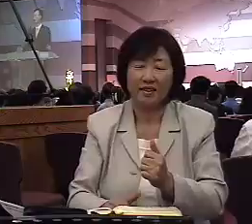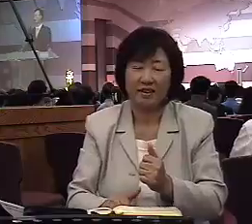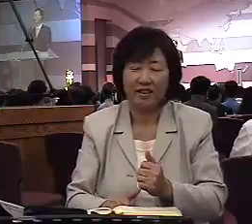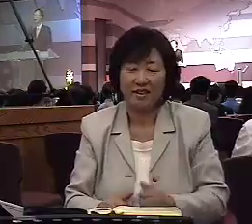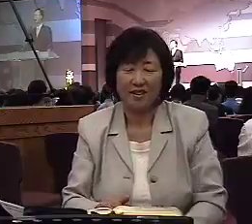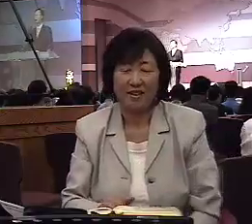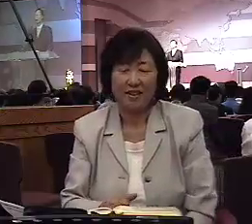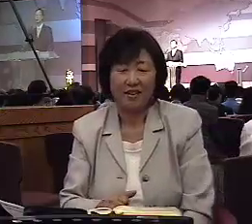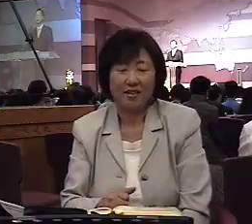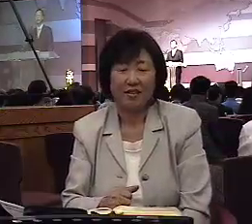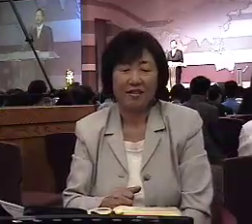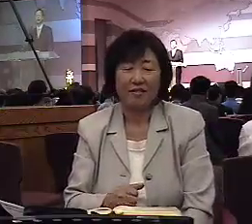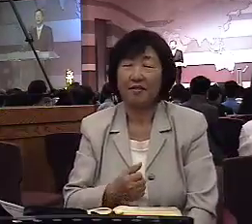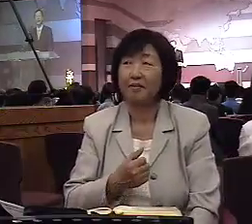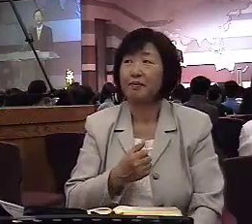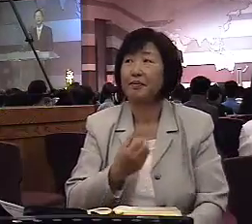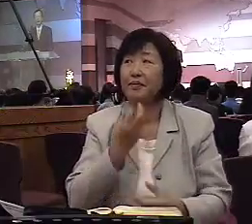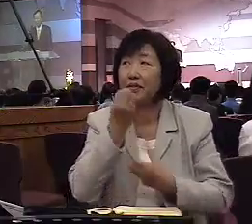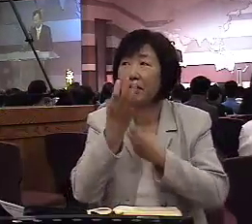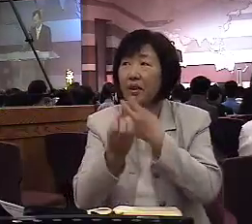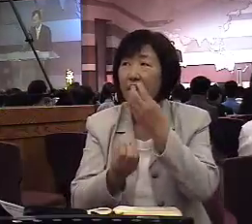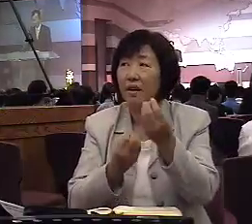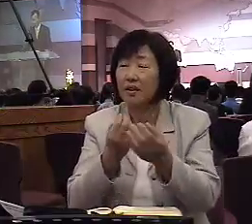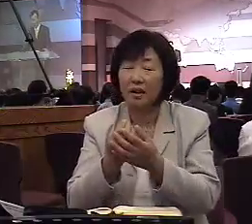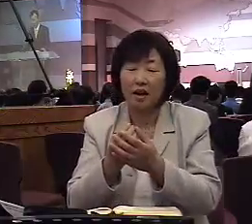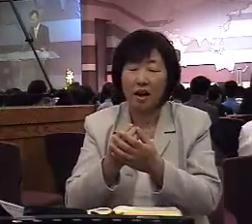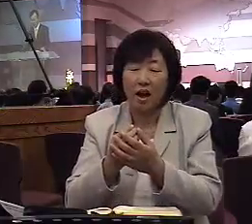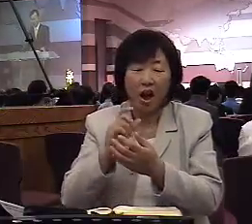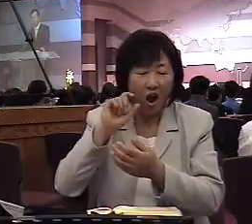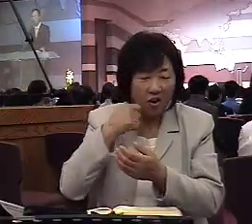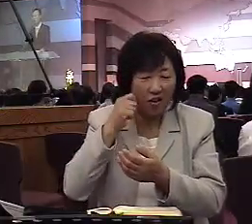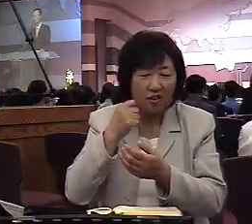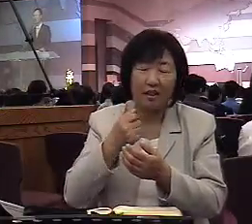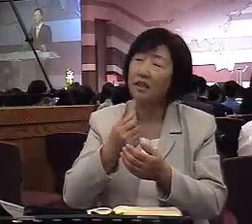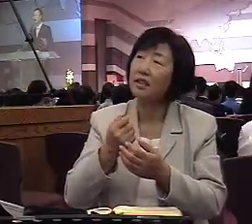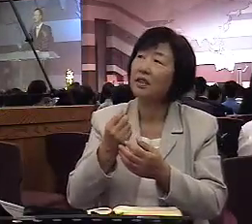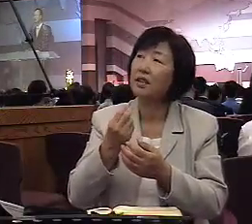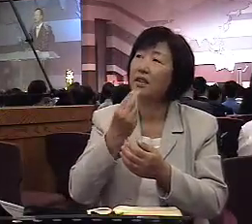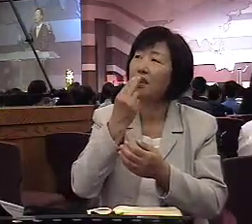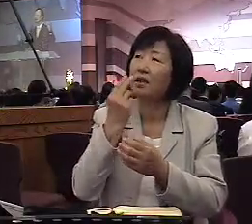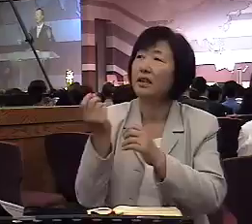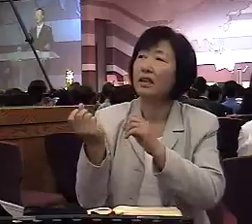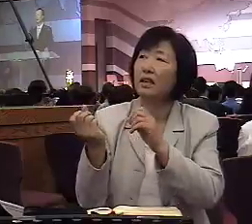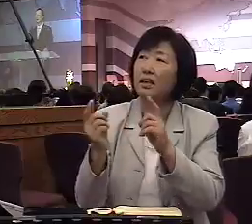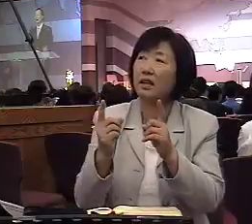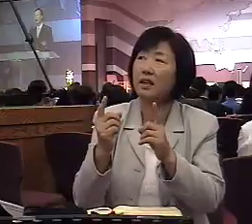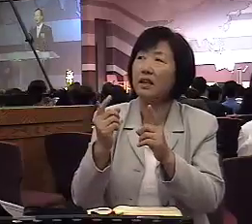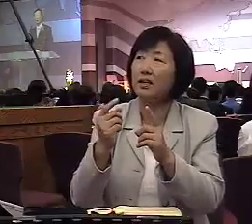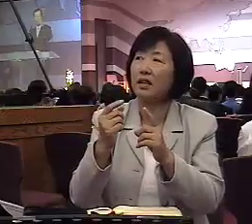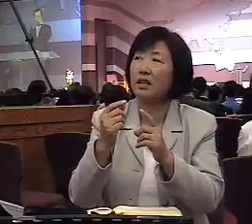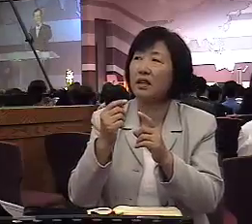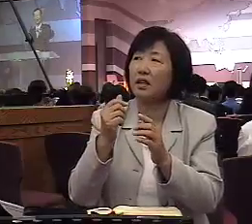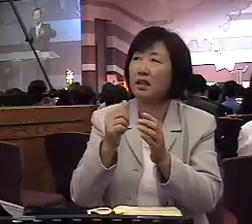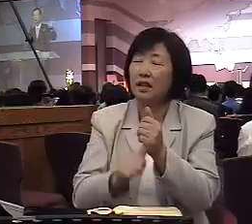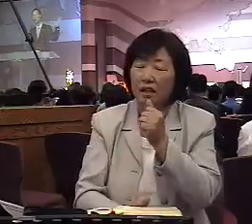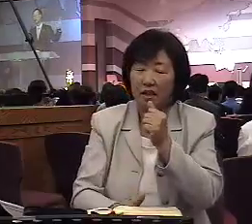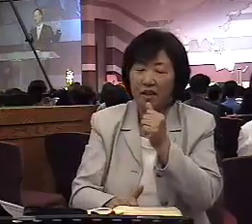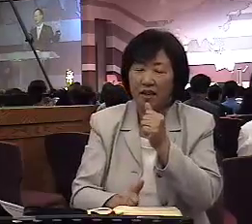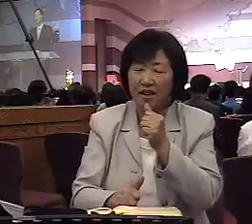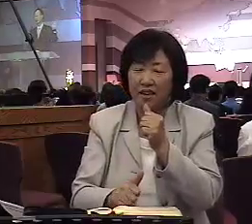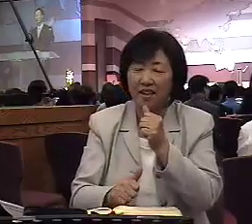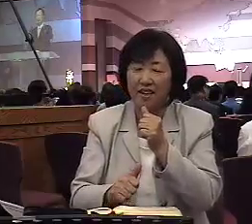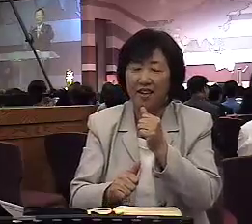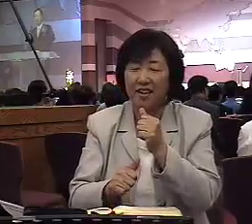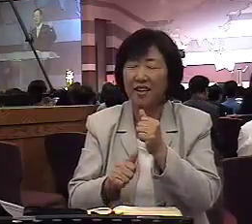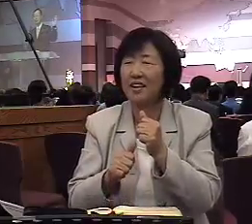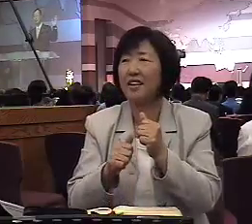혼났대요. 간신히 살아나왔는데 더 마음 아픈 것은 빠져나와서 막 물고 도와달라고 다들 코를 막고 도망가는